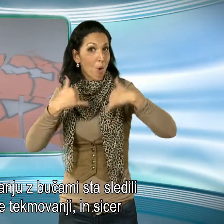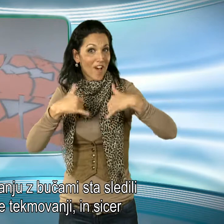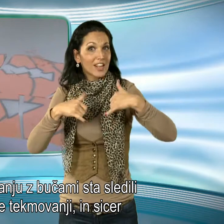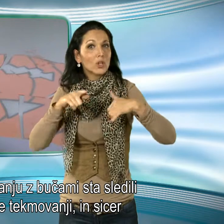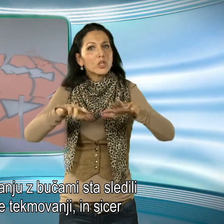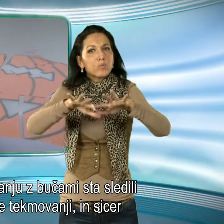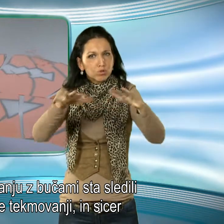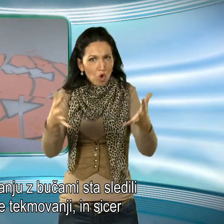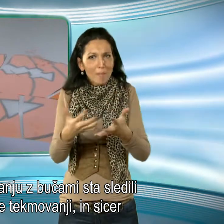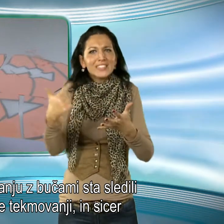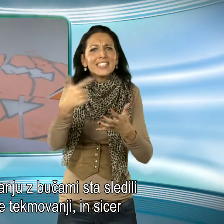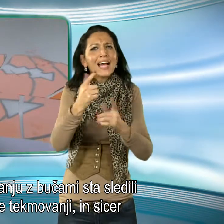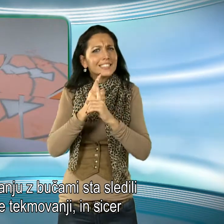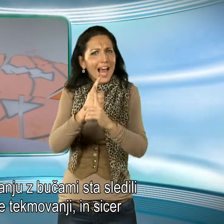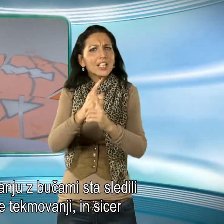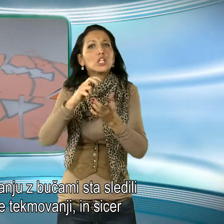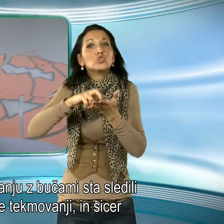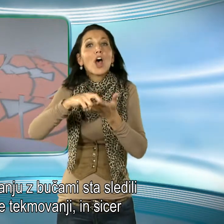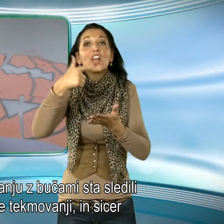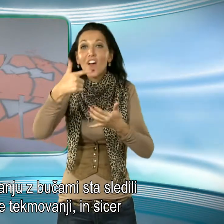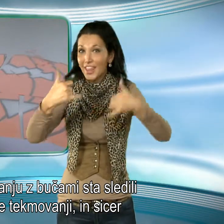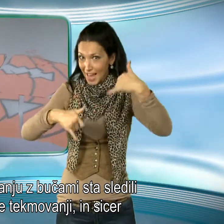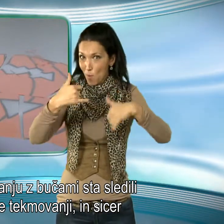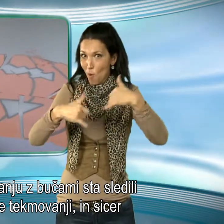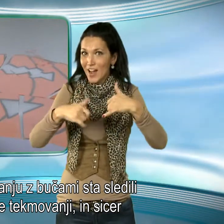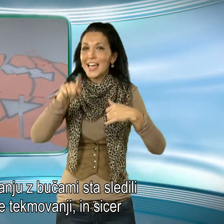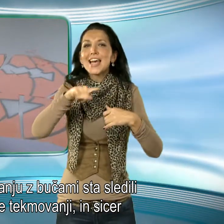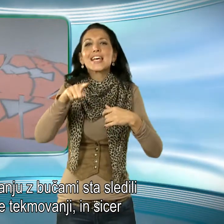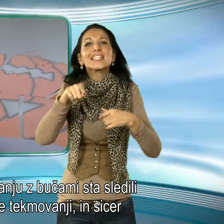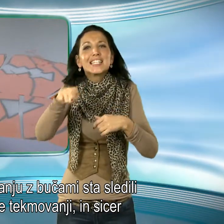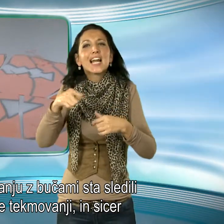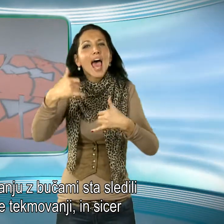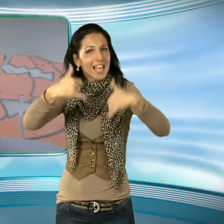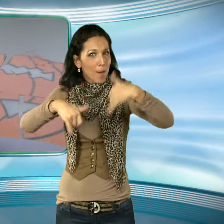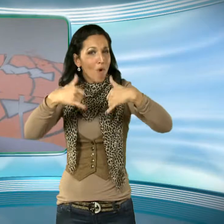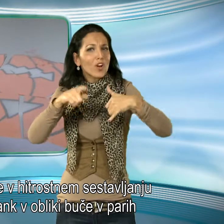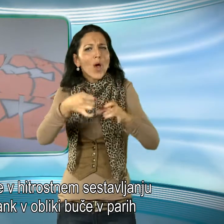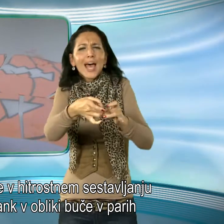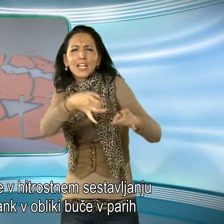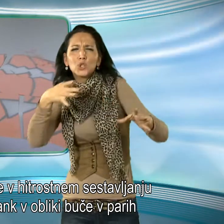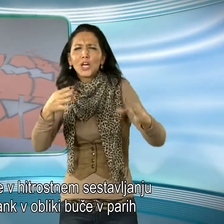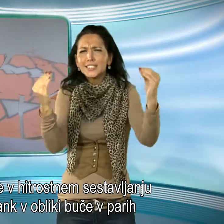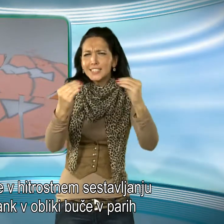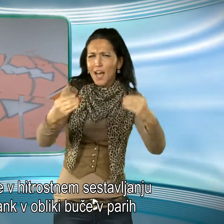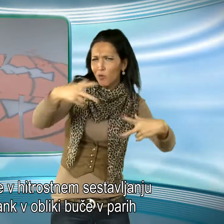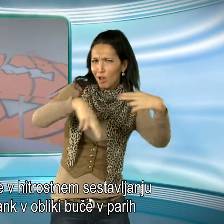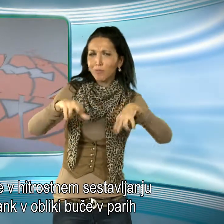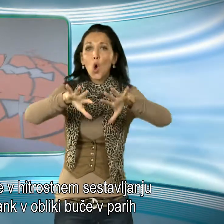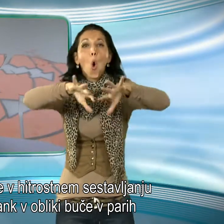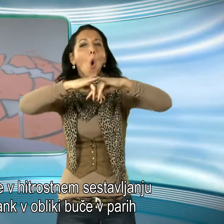Tekmovanju z bučami sta sledili še dve tekmovanji, in sicer tekmovanje v hitrostnem sestavljanju sestavljank v obliki buče